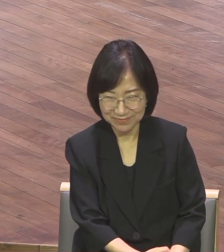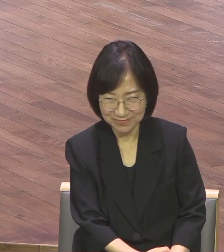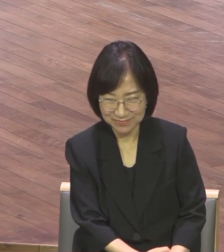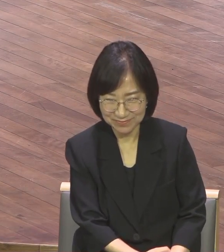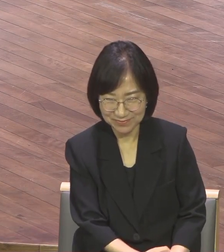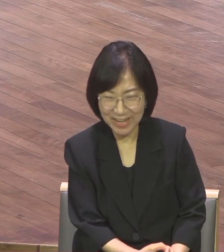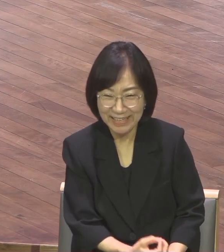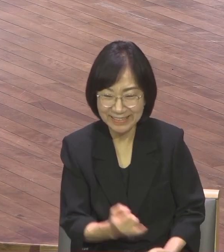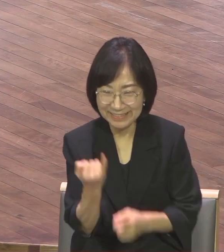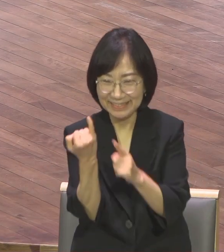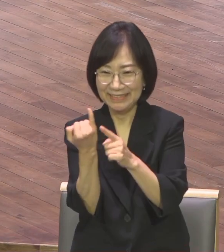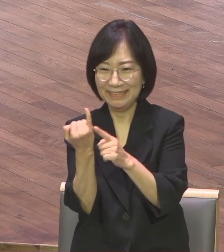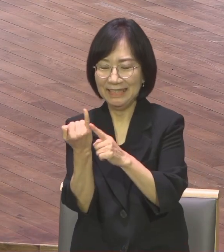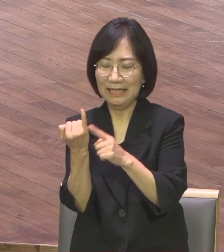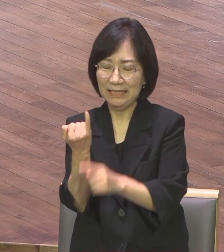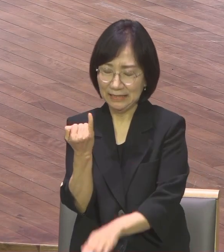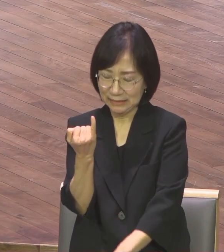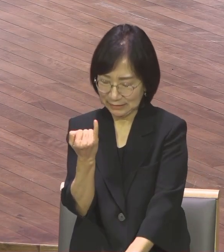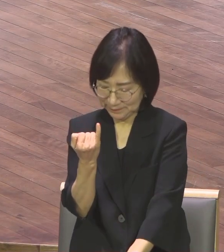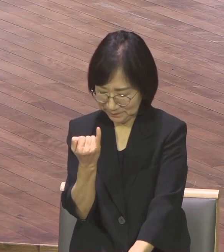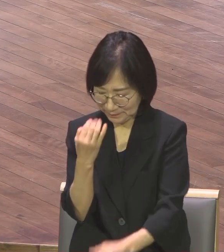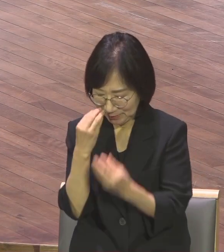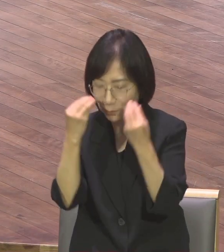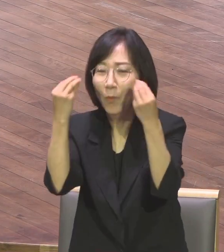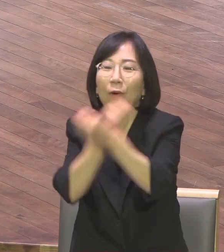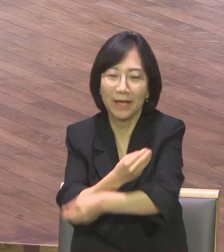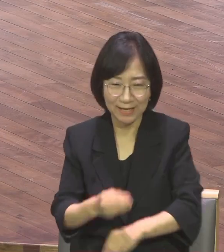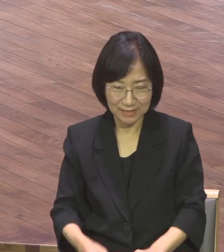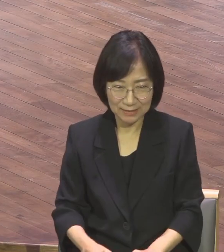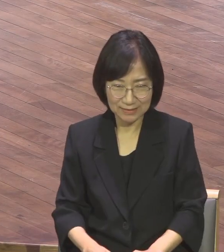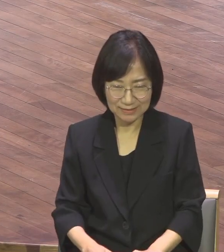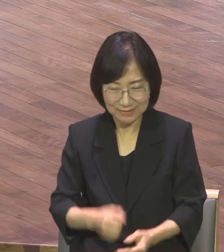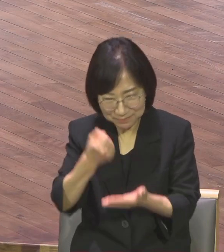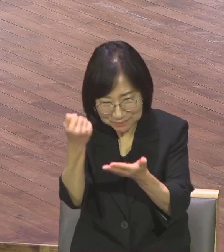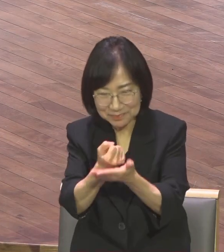이 여직원의 이